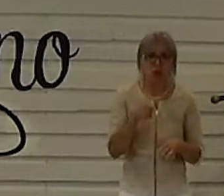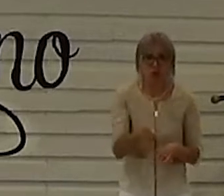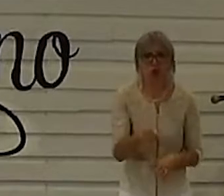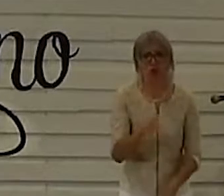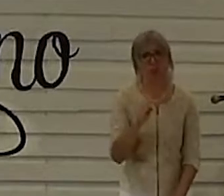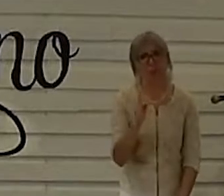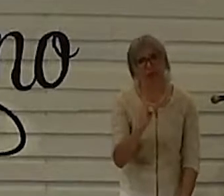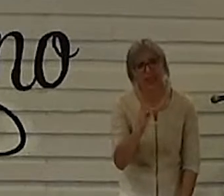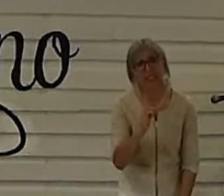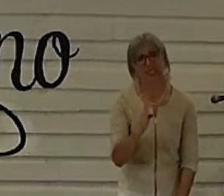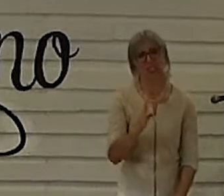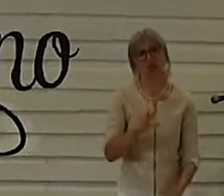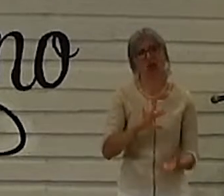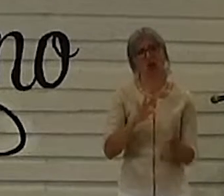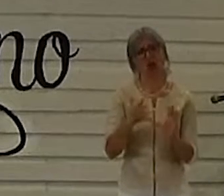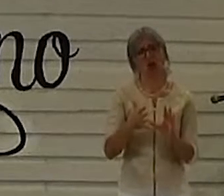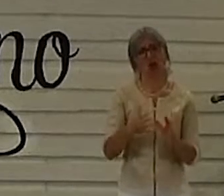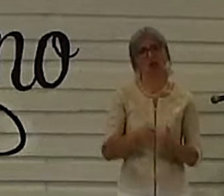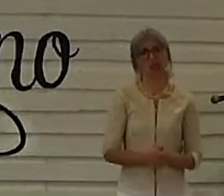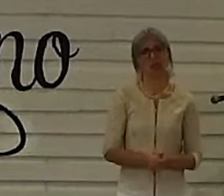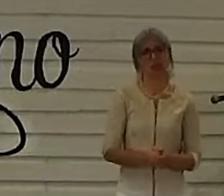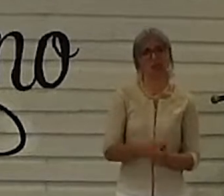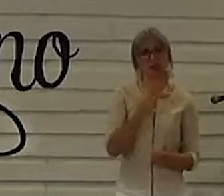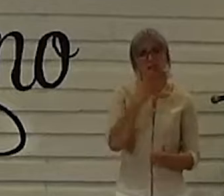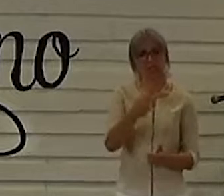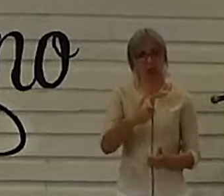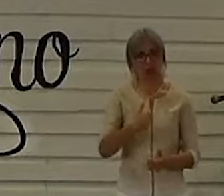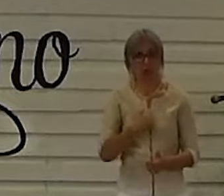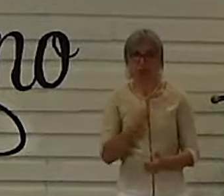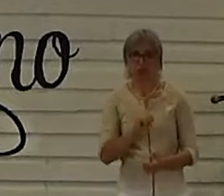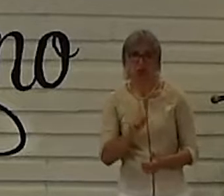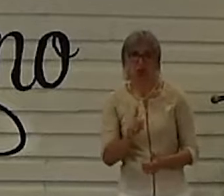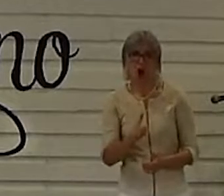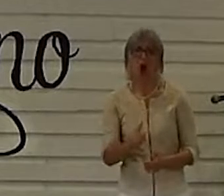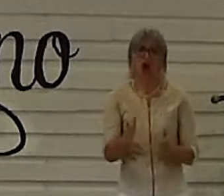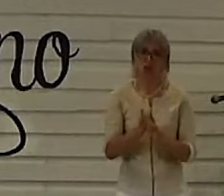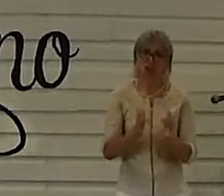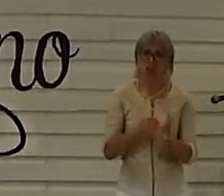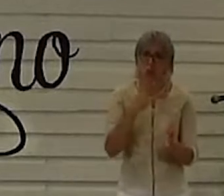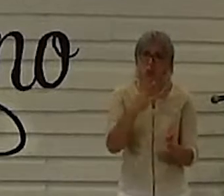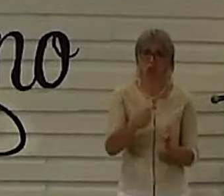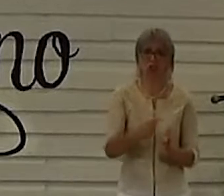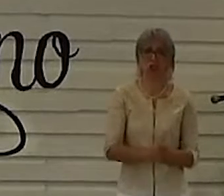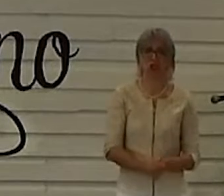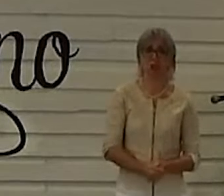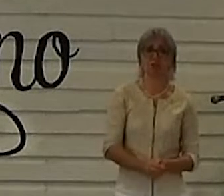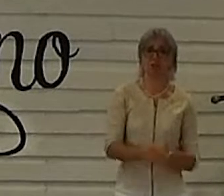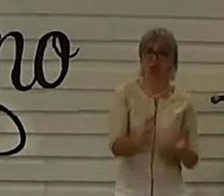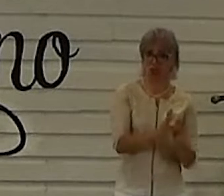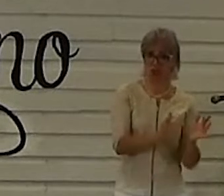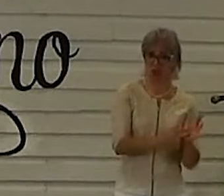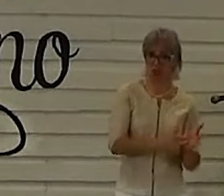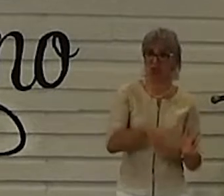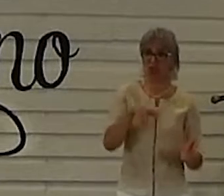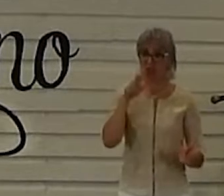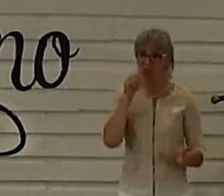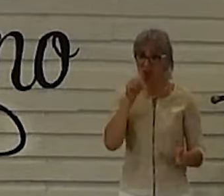Non lo dico io, lo ha detto Gesù. Gesù disse alla donna samaritana, quell'acqua che io ti